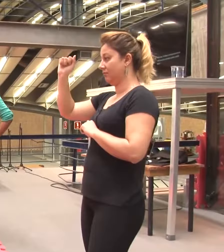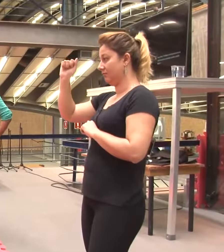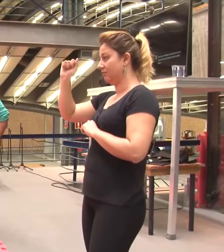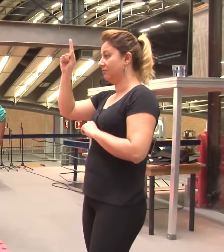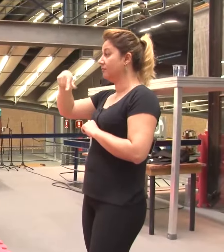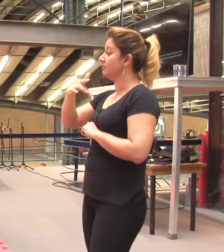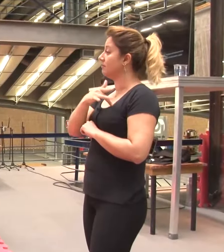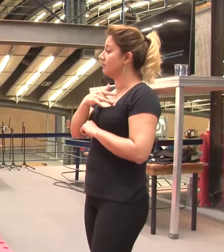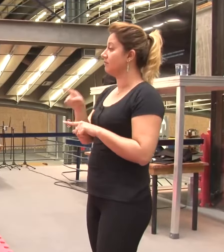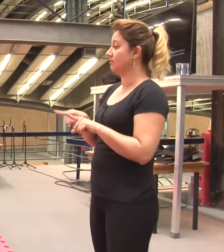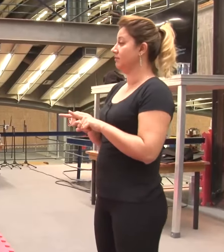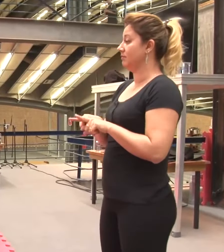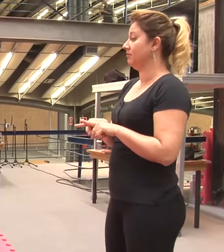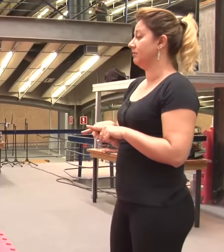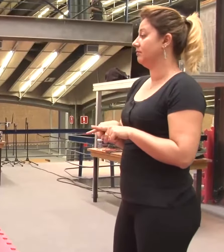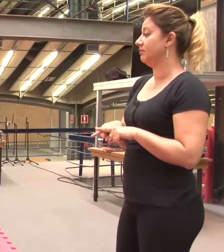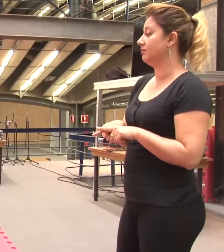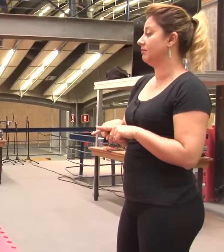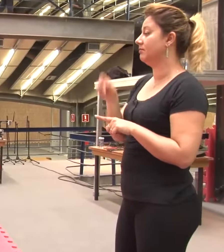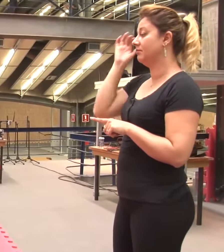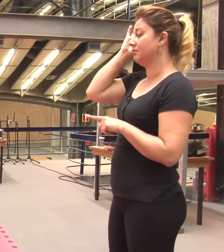são românticos,